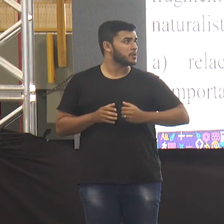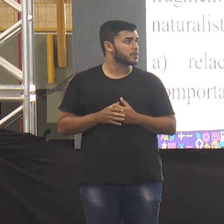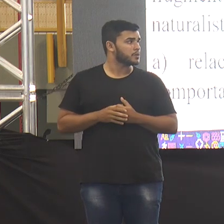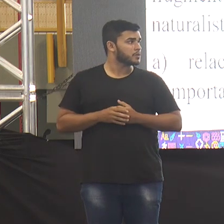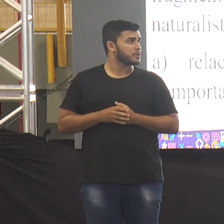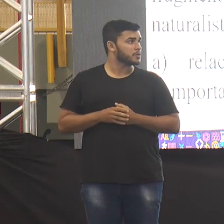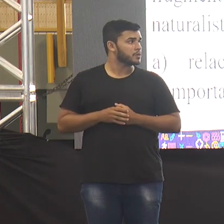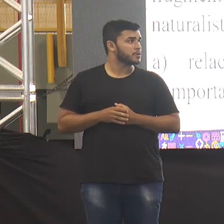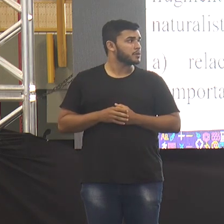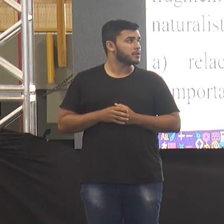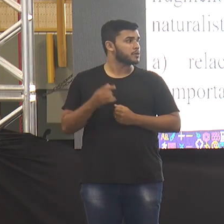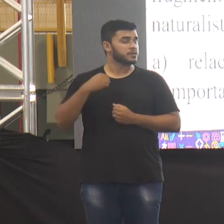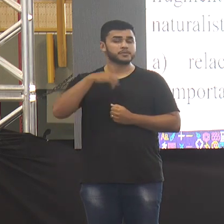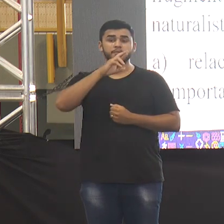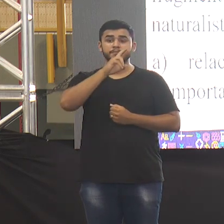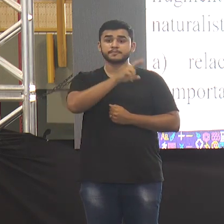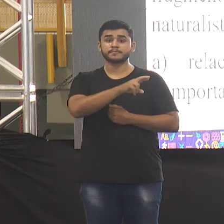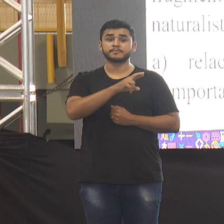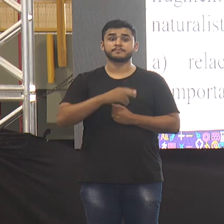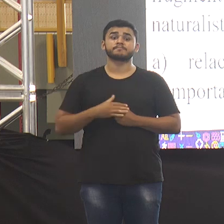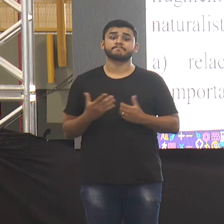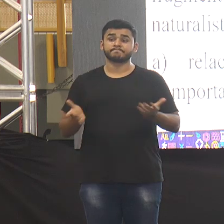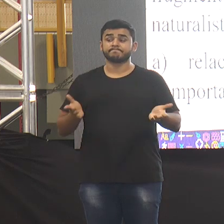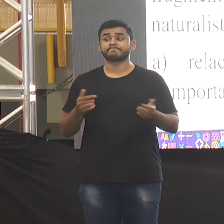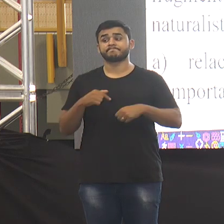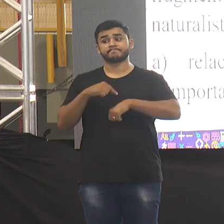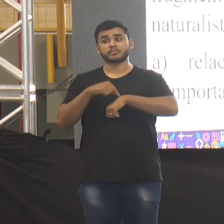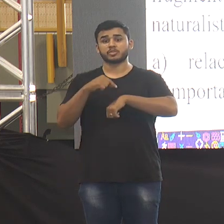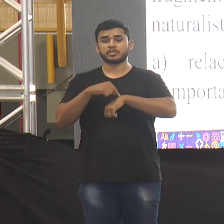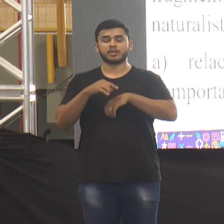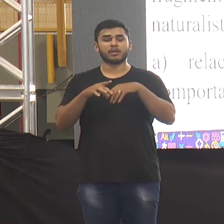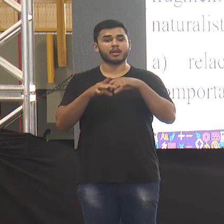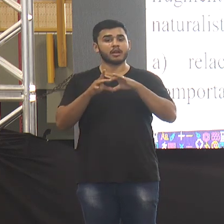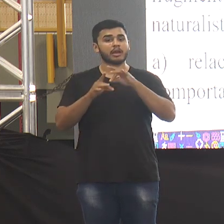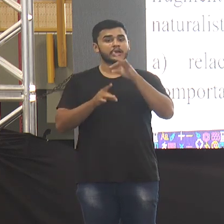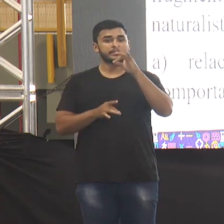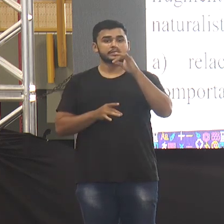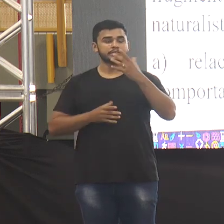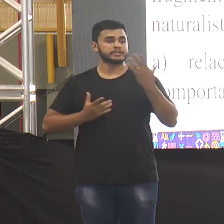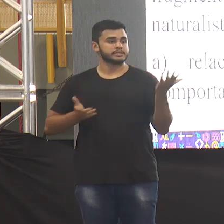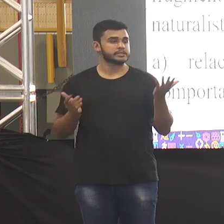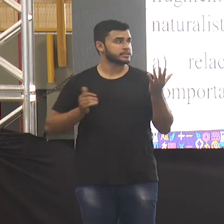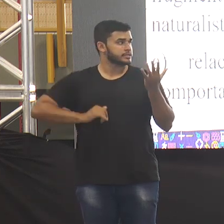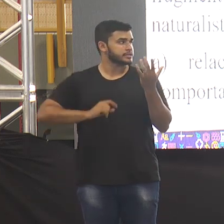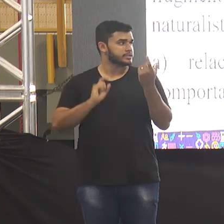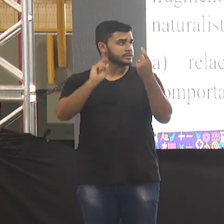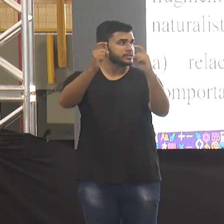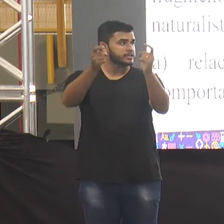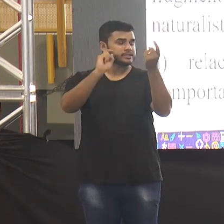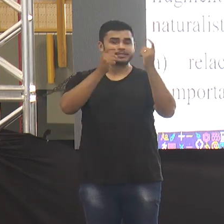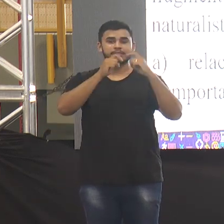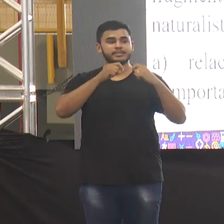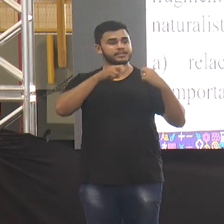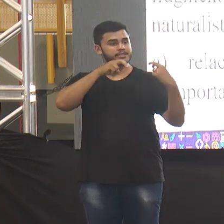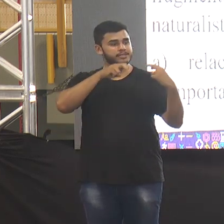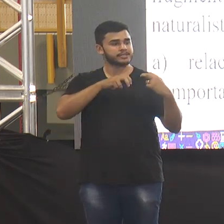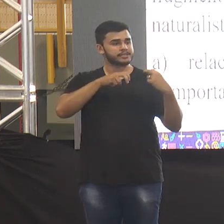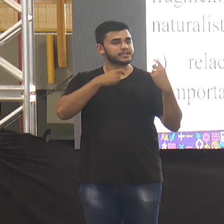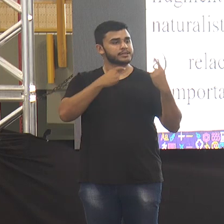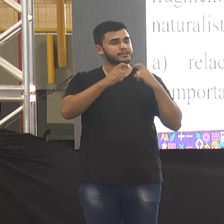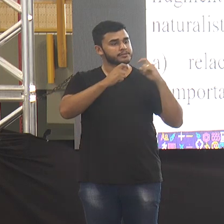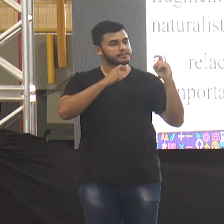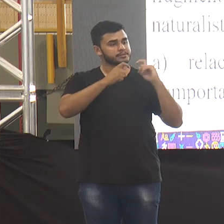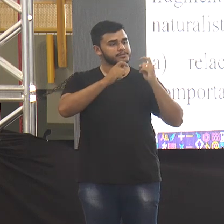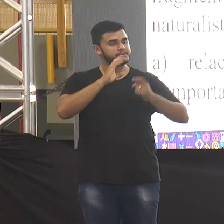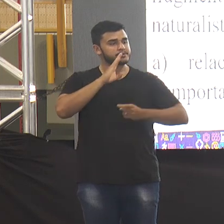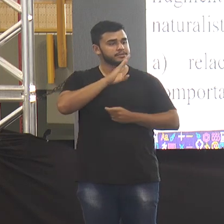Eu não sei, se eu fosse falar sobre isso aqui, a gente ia passar. Esse assunto é o tipo de assunto que é melhor você discutir numa mesa de bar tomando uma cervejinha, né?